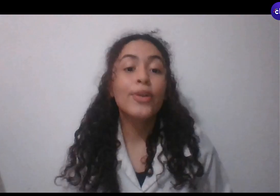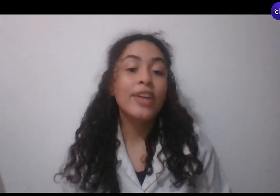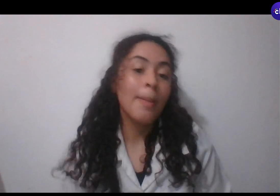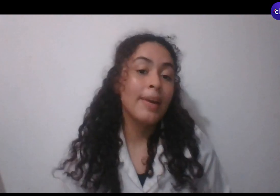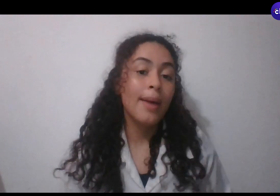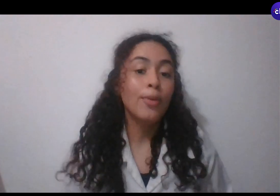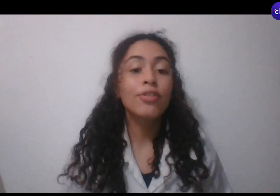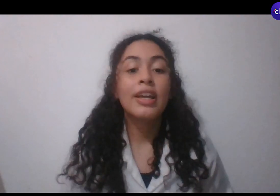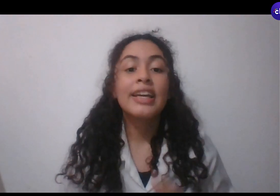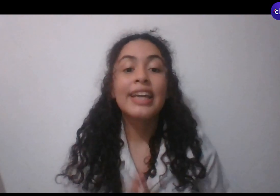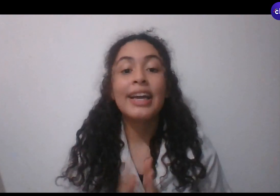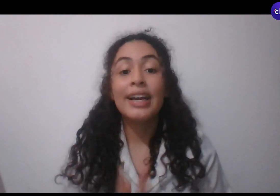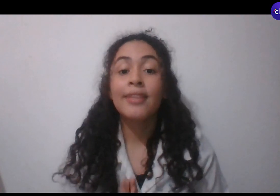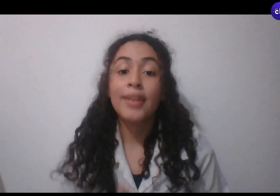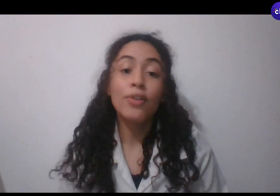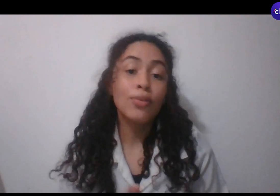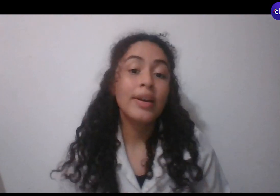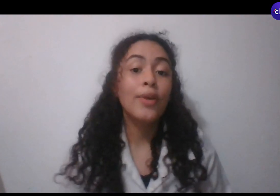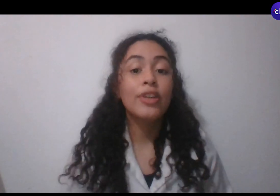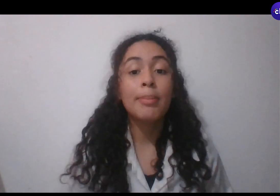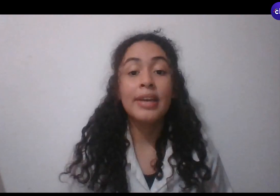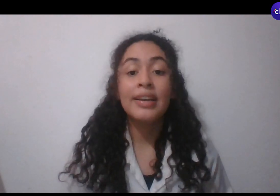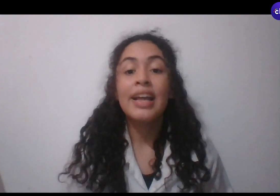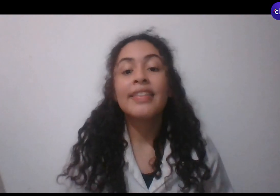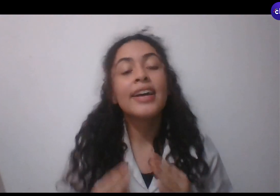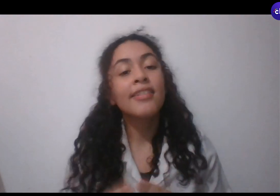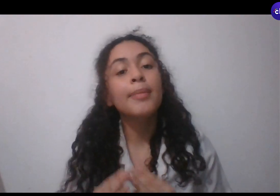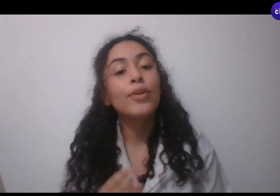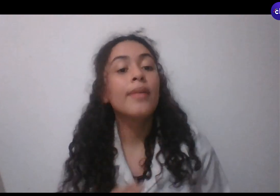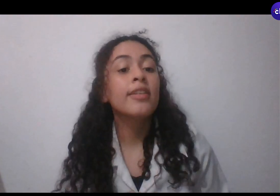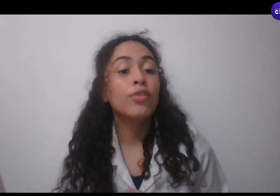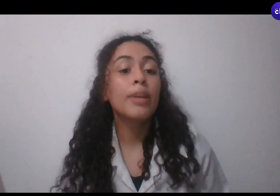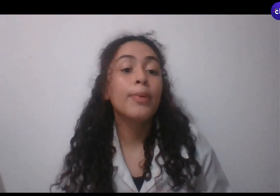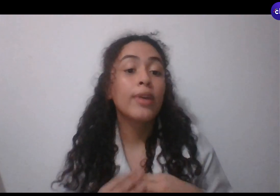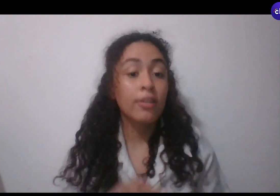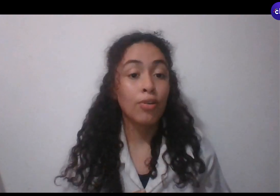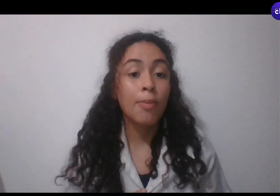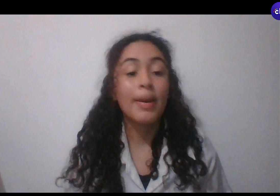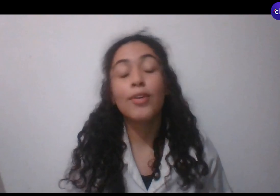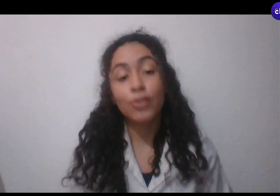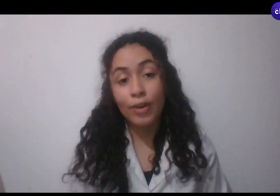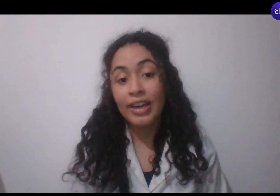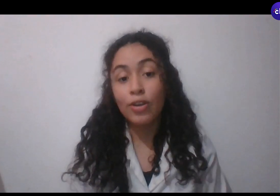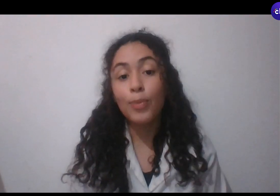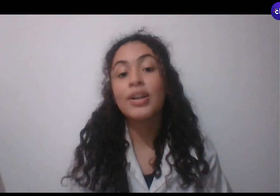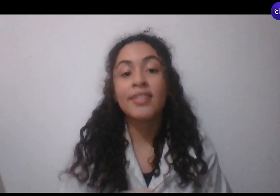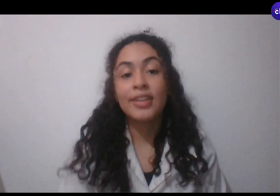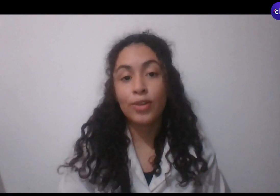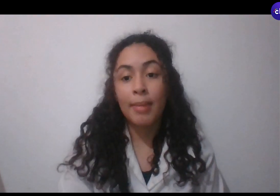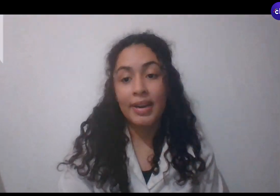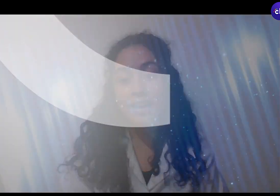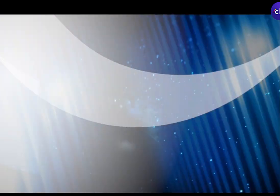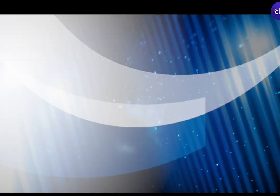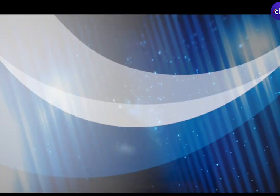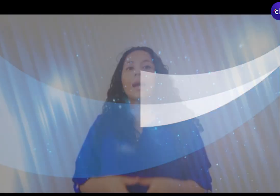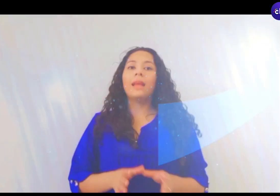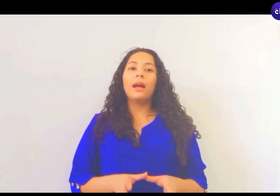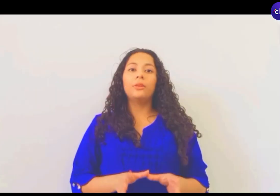donde esperamos que el Estado soberano también tenga siempre una visión de progreso para nuestro querido pulgarcito de América. José Alejandro